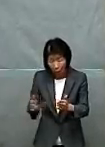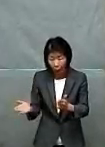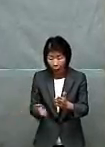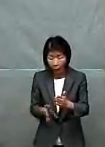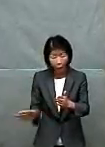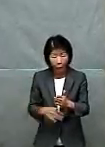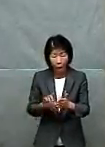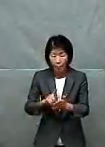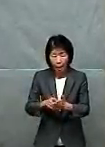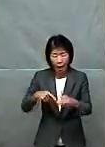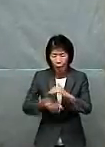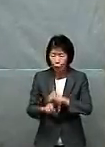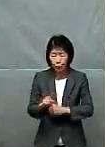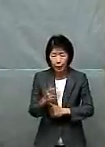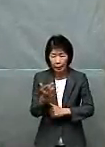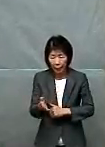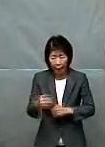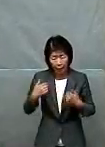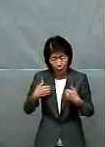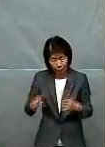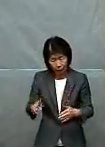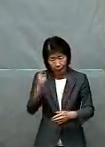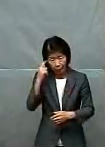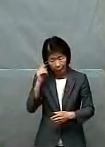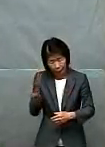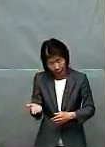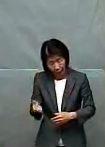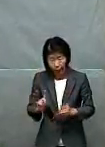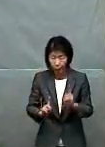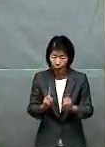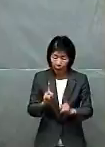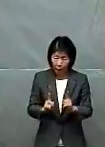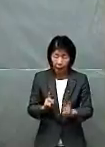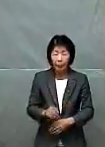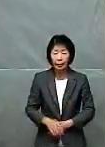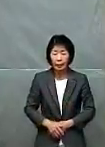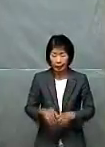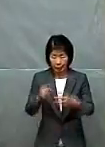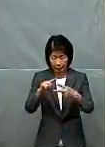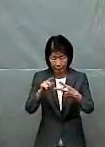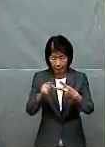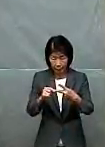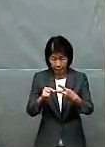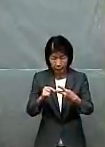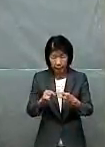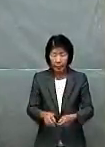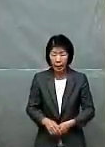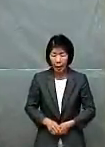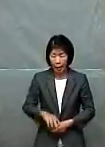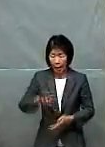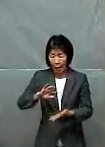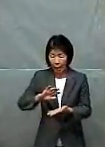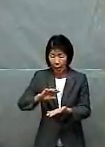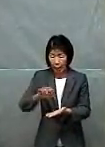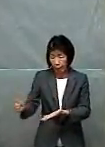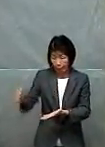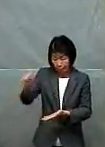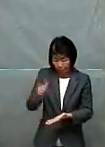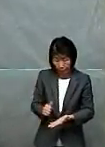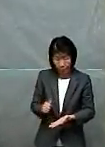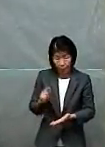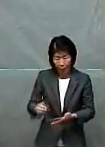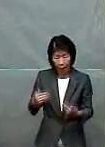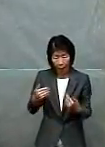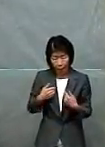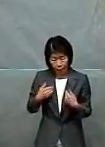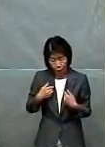うか。必要がないと考えているのか、規定がないのか。それから職務代理者の必要性